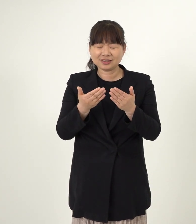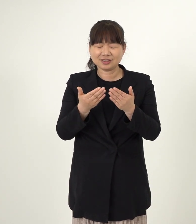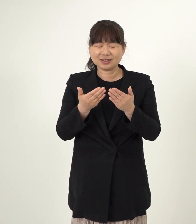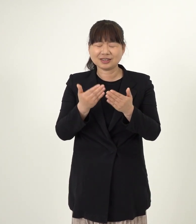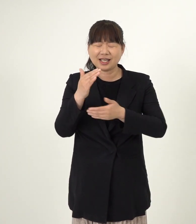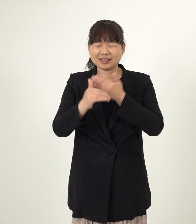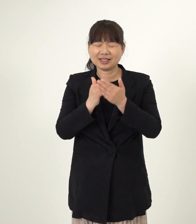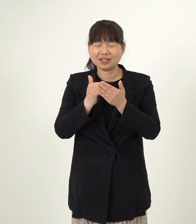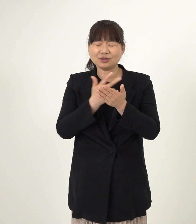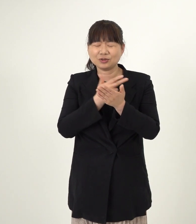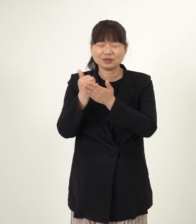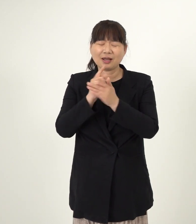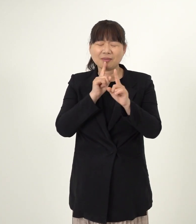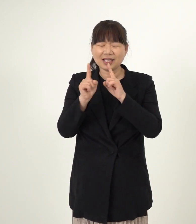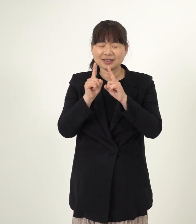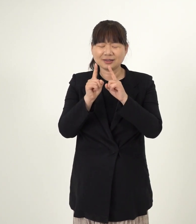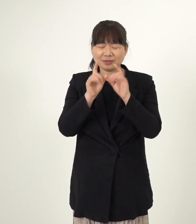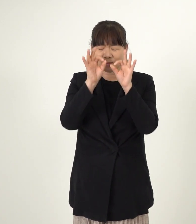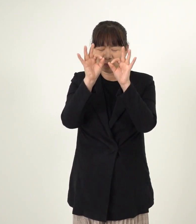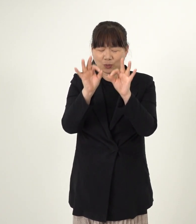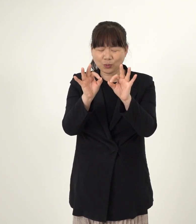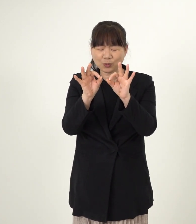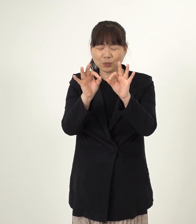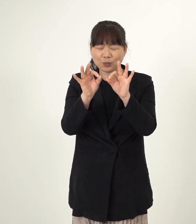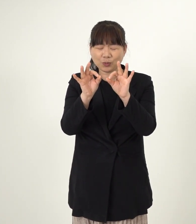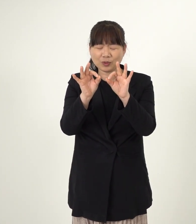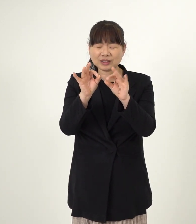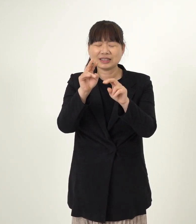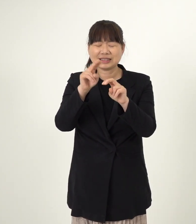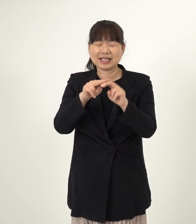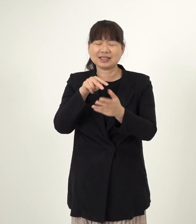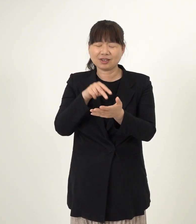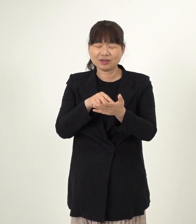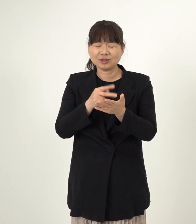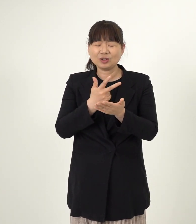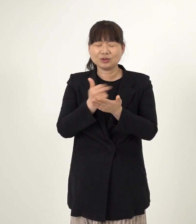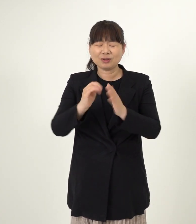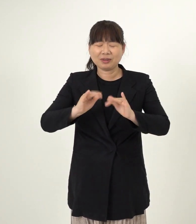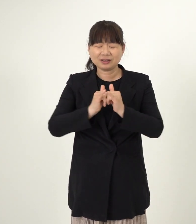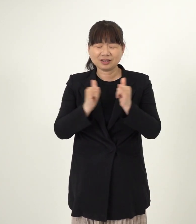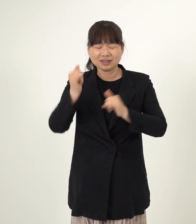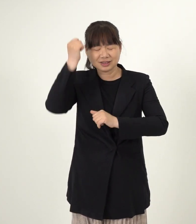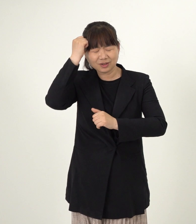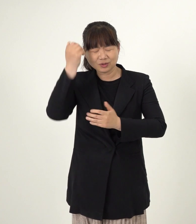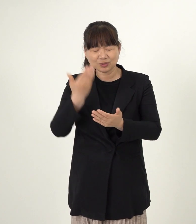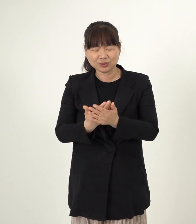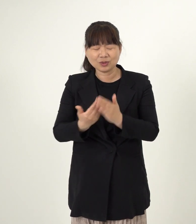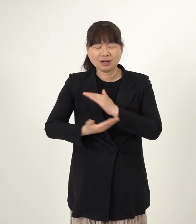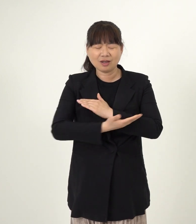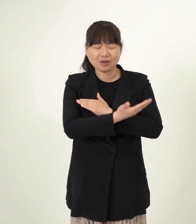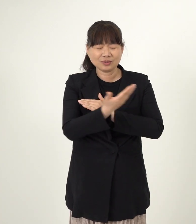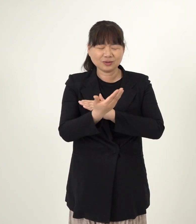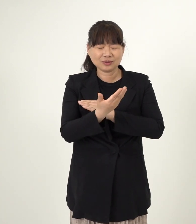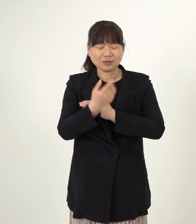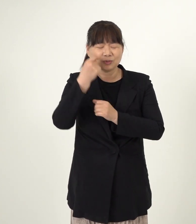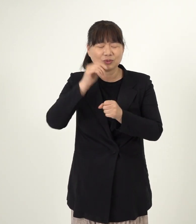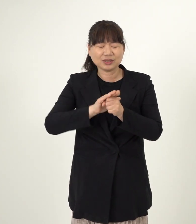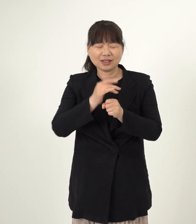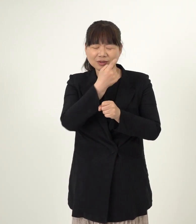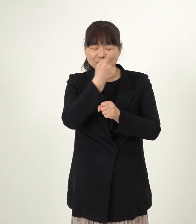서 있는 주의 백성들을 기억해 주시고 오늘도 저들을 눈길로 붙잡아